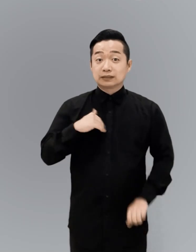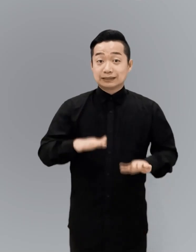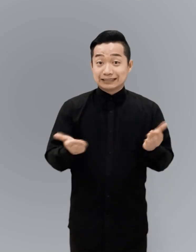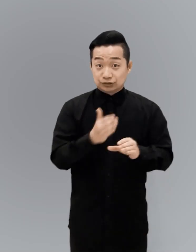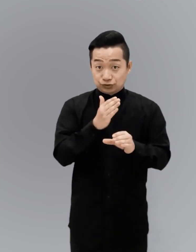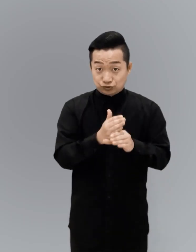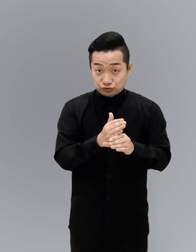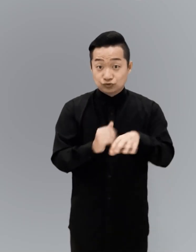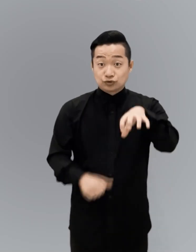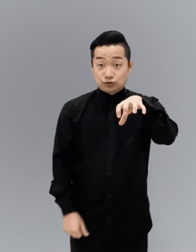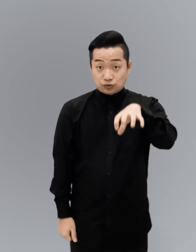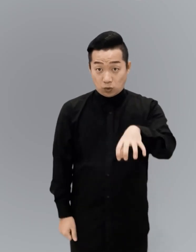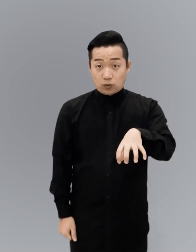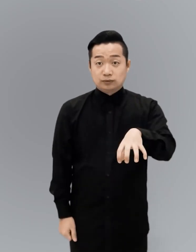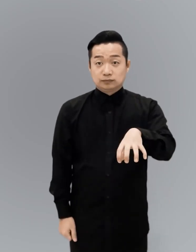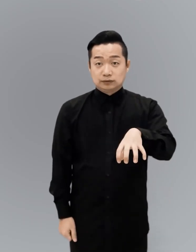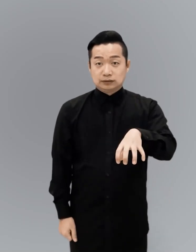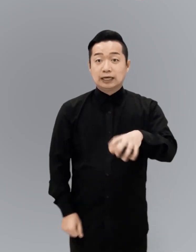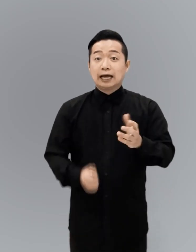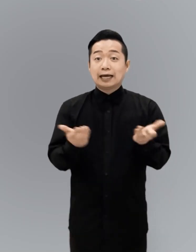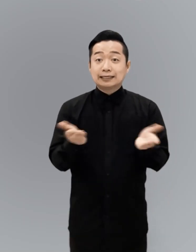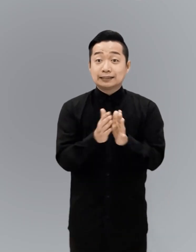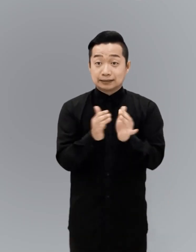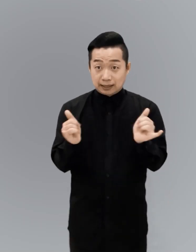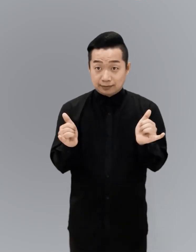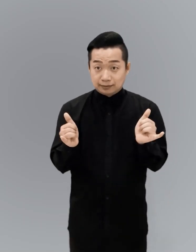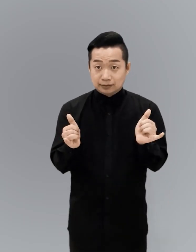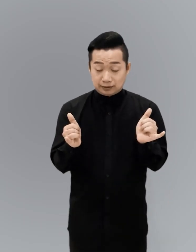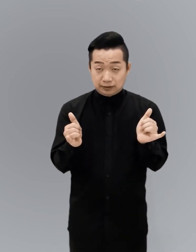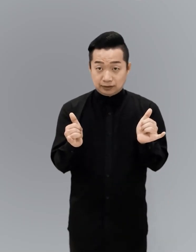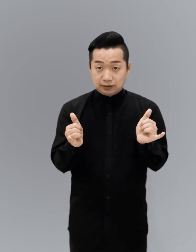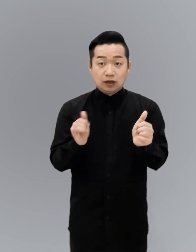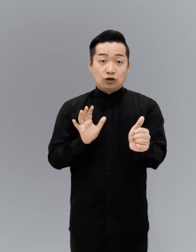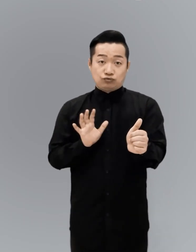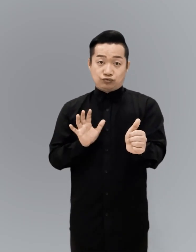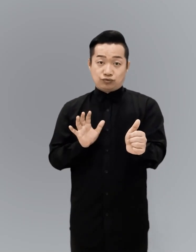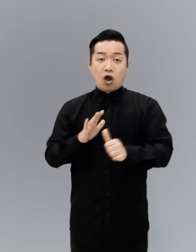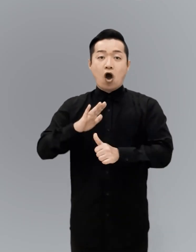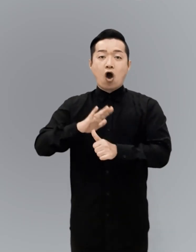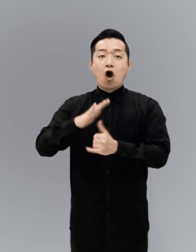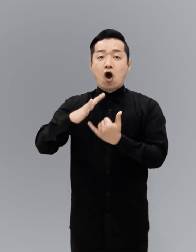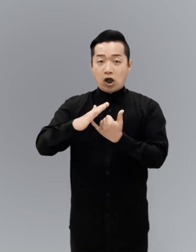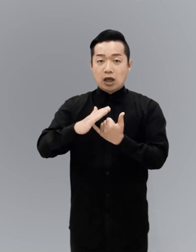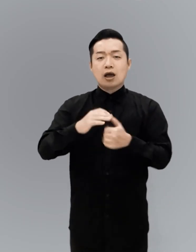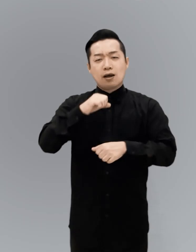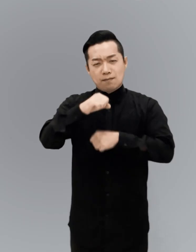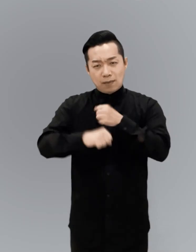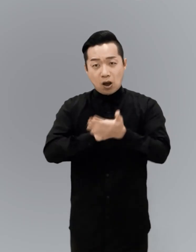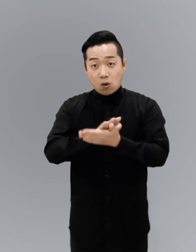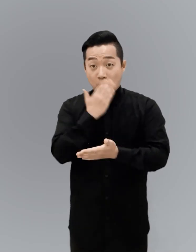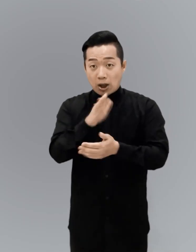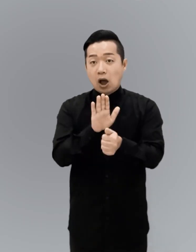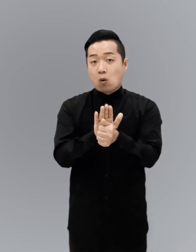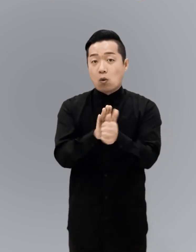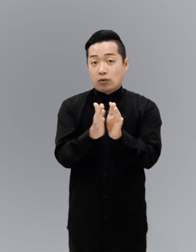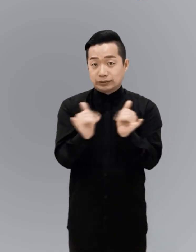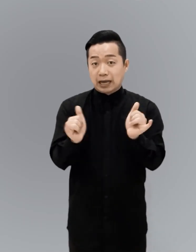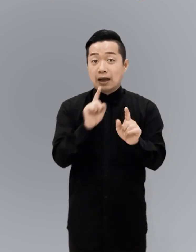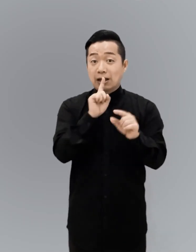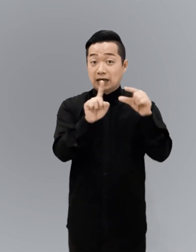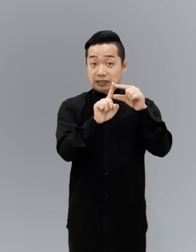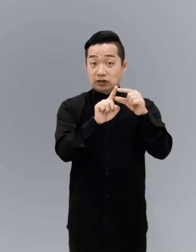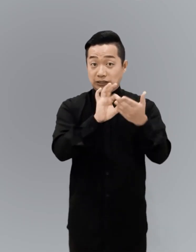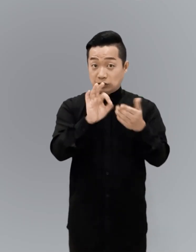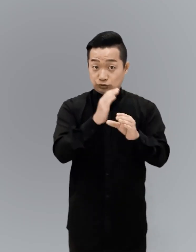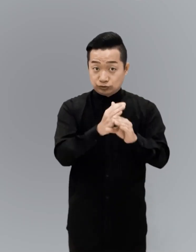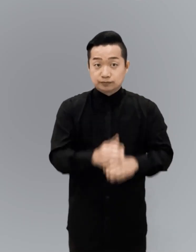제가 일하고 있는 그 공간에 일하는 사람들은 뒤에 어린이가 마음껏 놀 수 있도록 돕는 조력자라는